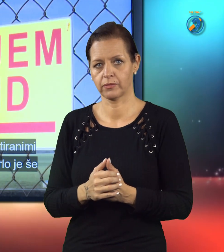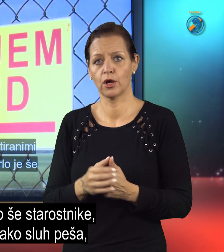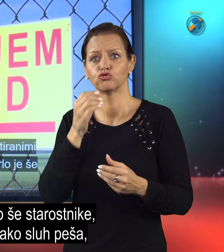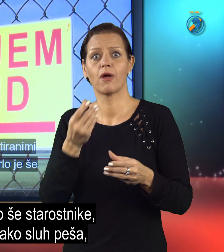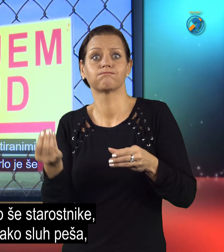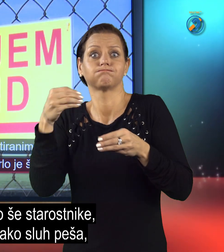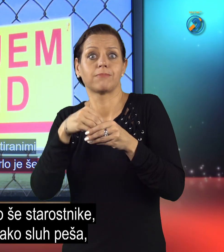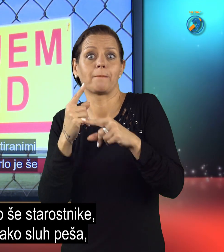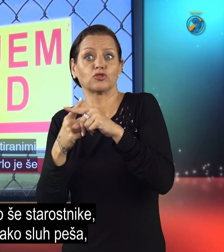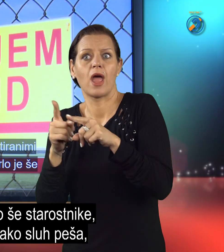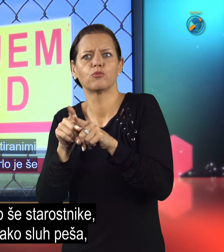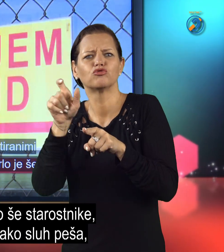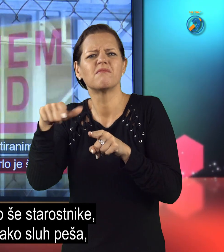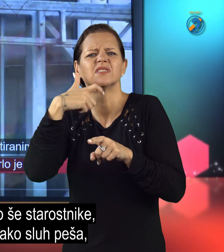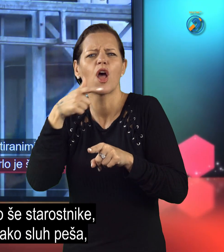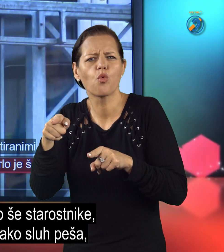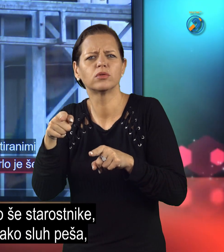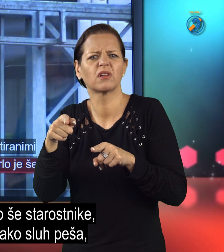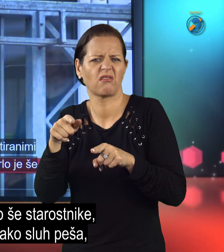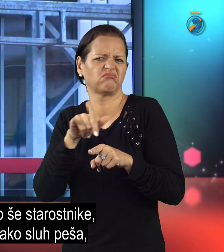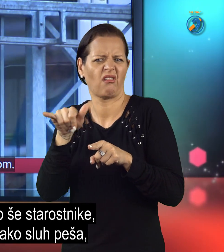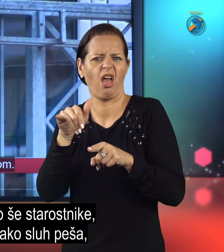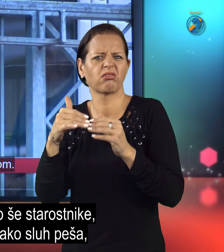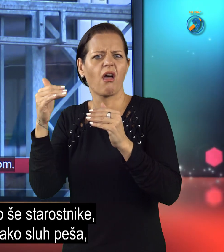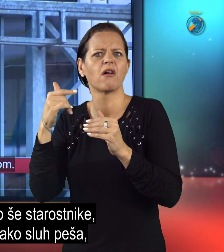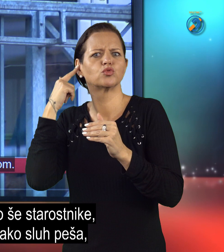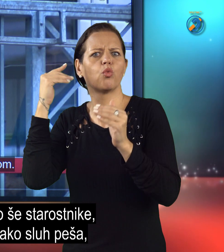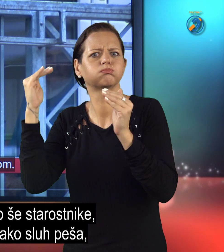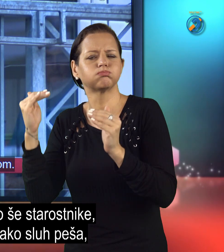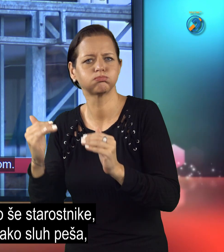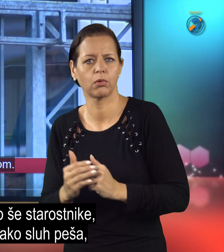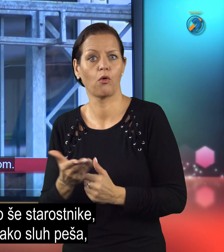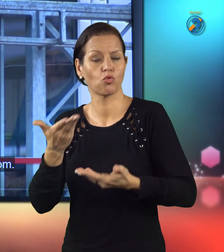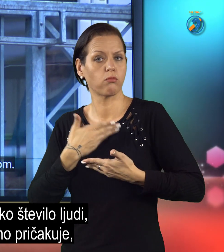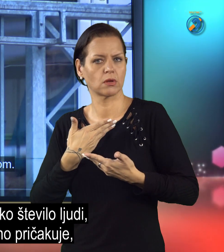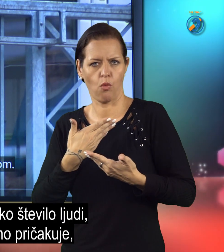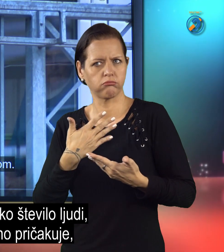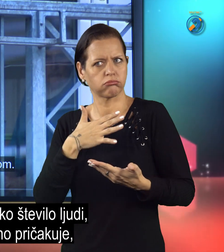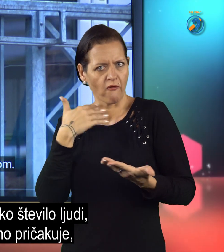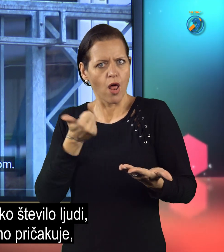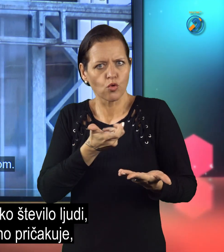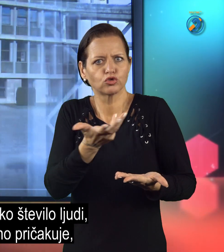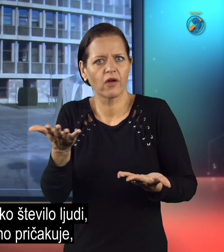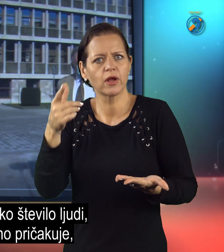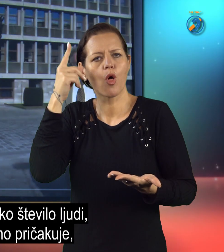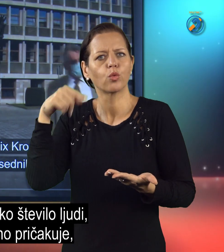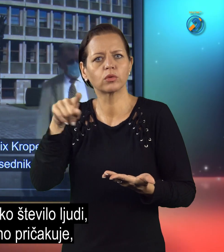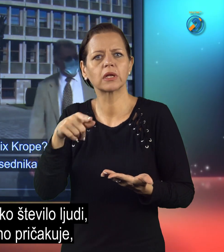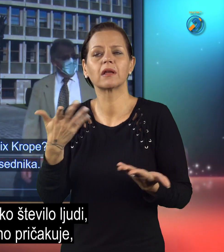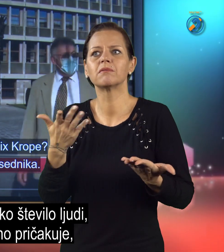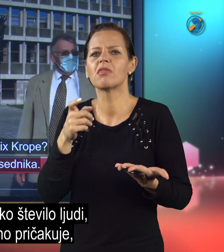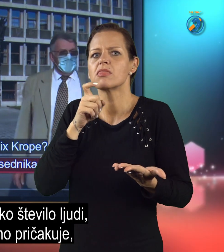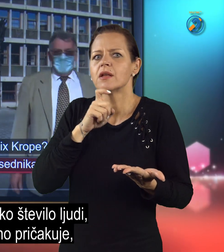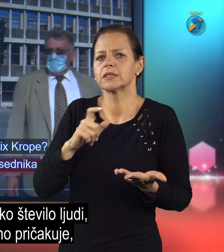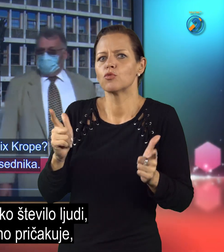gluhih. Če prištejemo še starostnike, ki jim prav tako sluh peša, dobimo veliko število ljudi, ki nestrpno pričakuje, da bodo